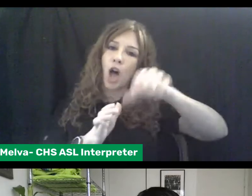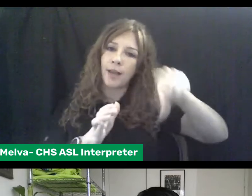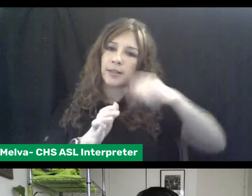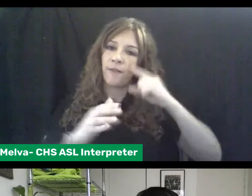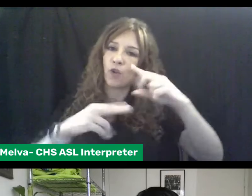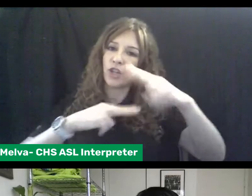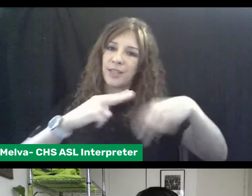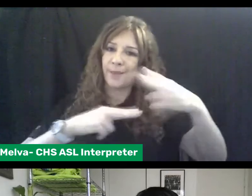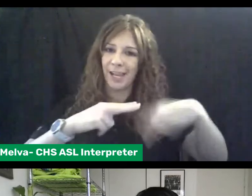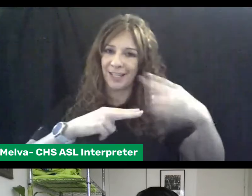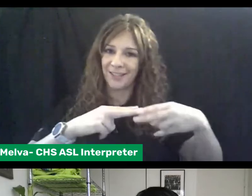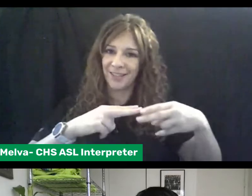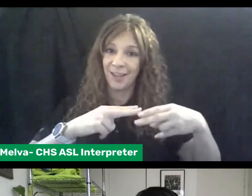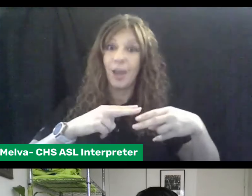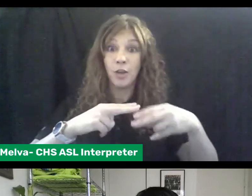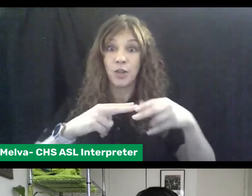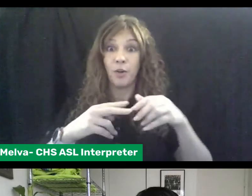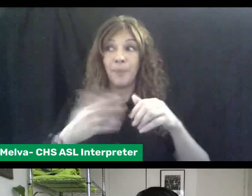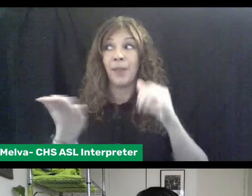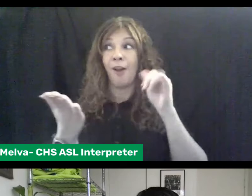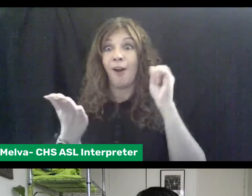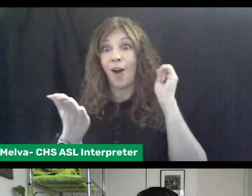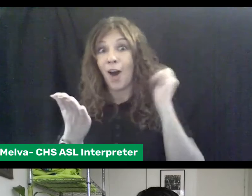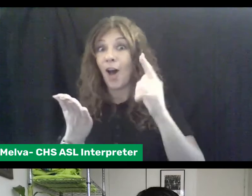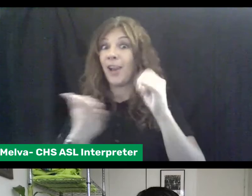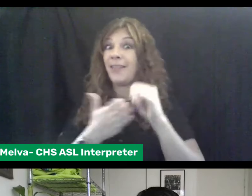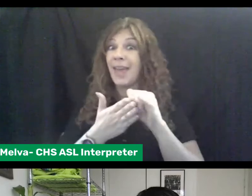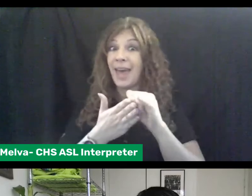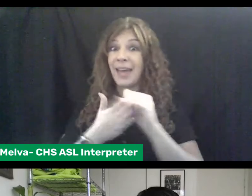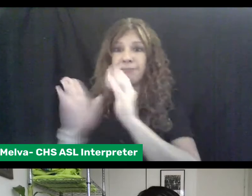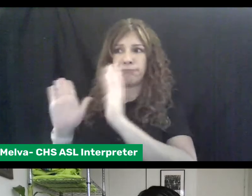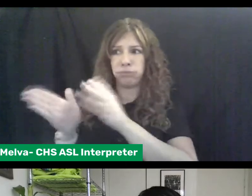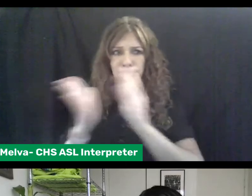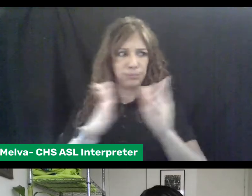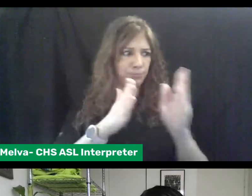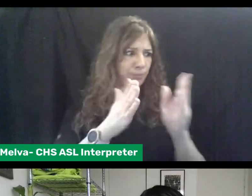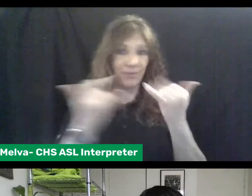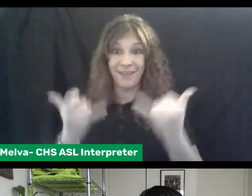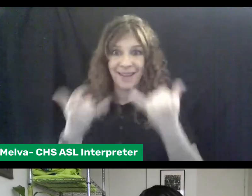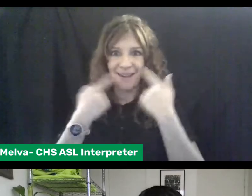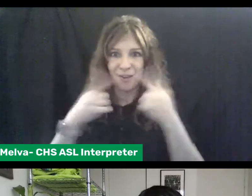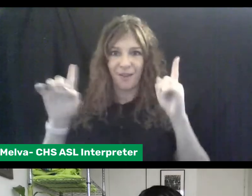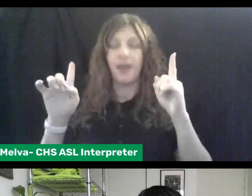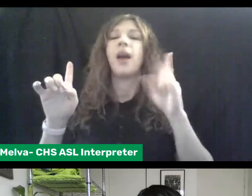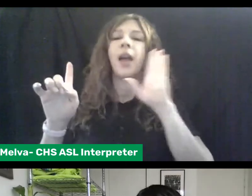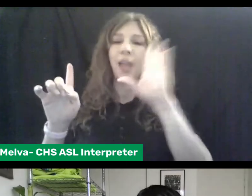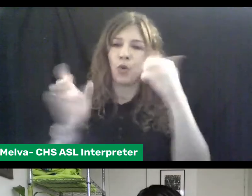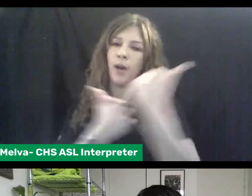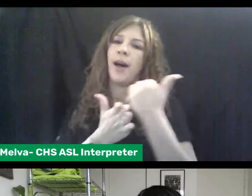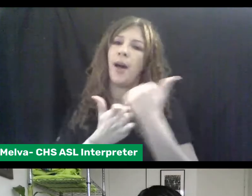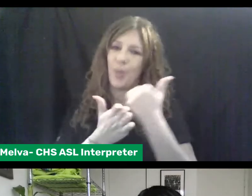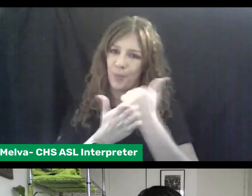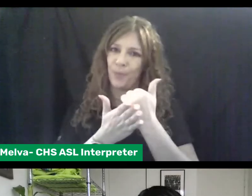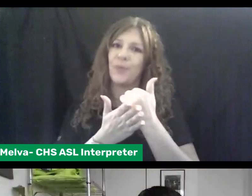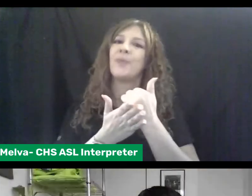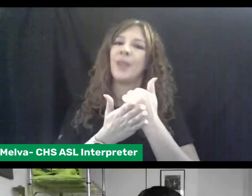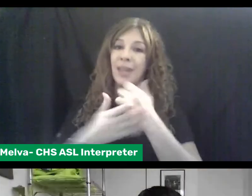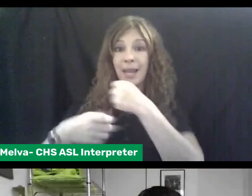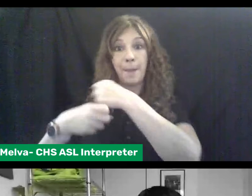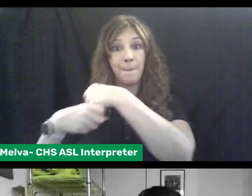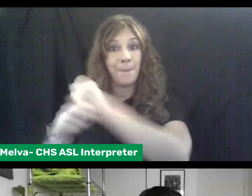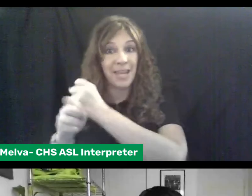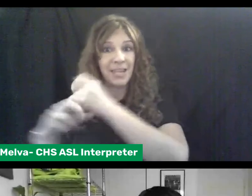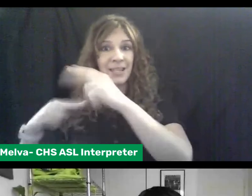proyecto que va a emplear muchísima gente en la construcción y